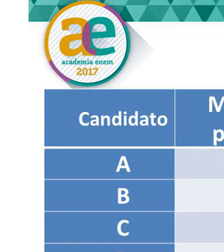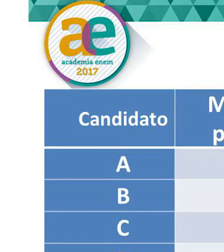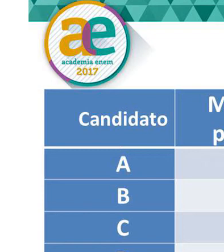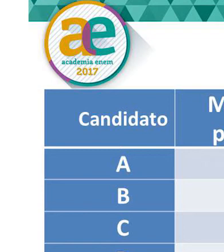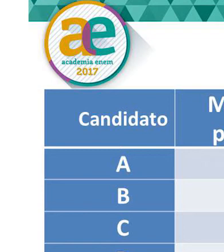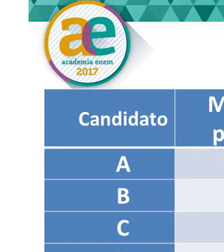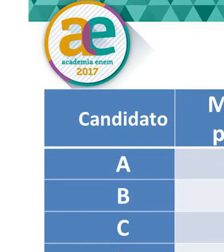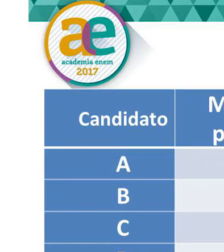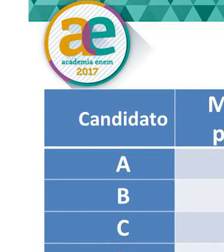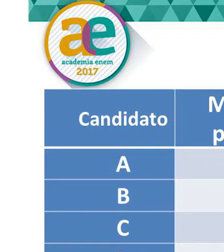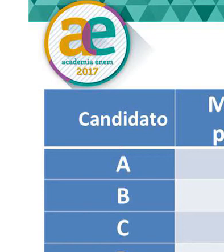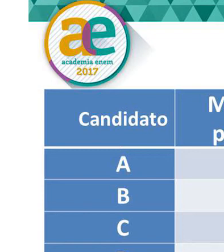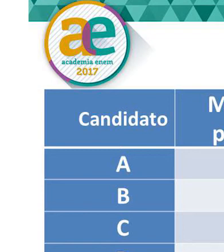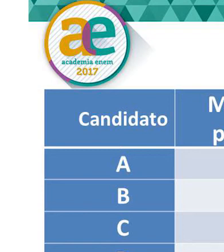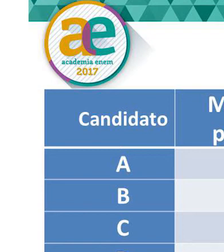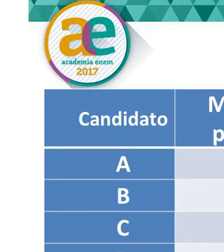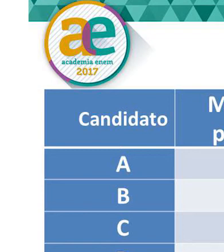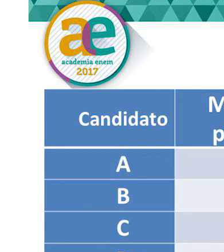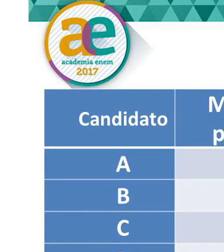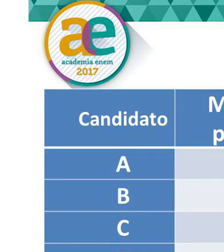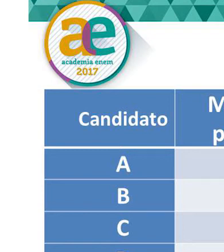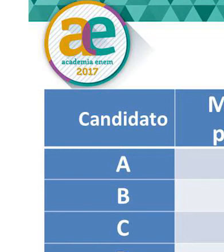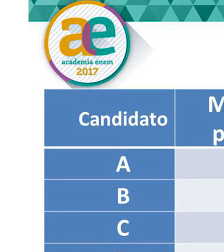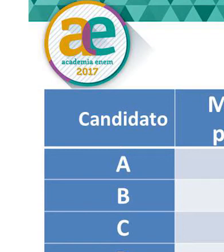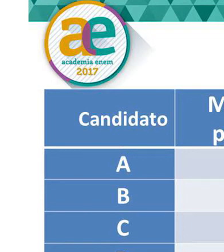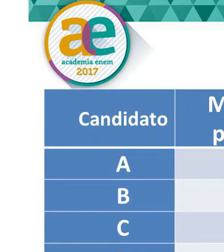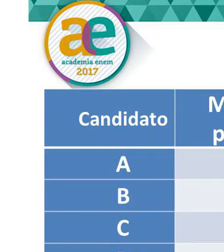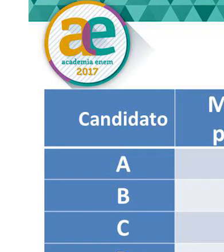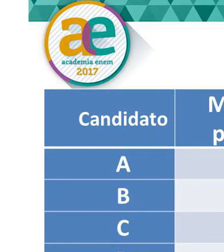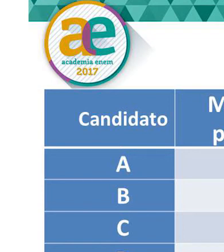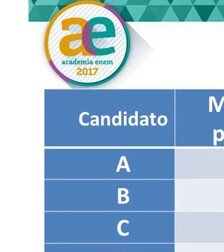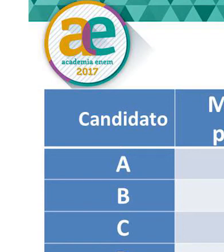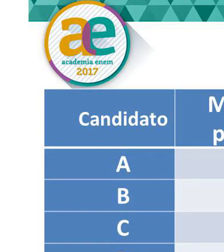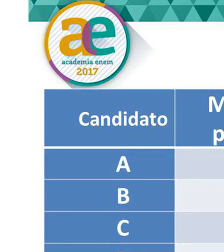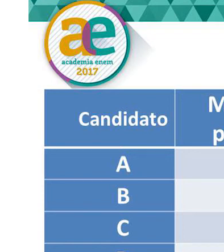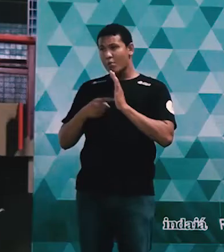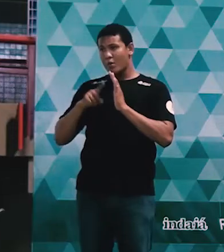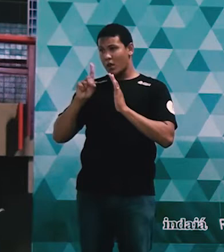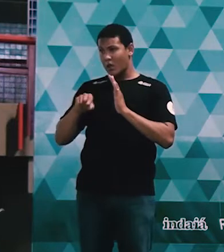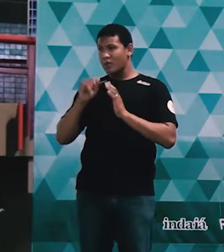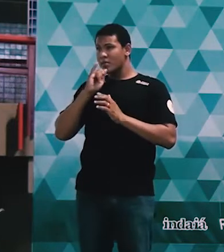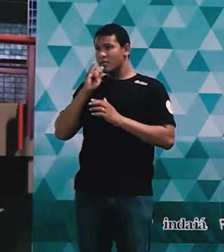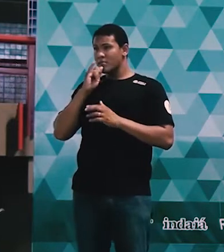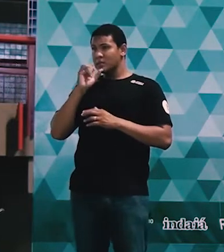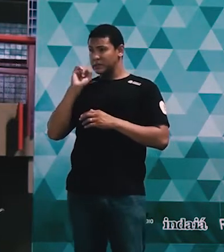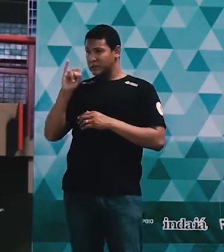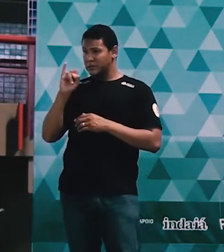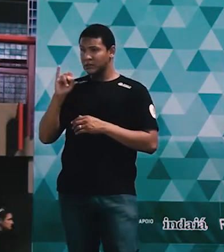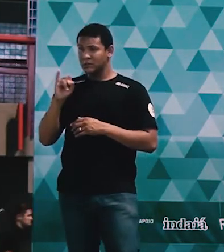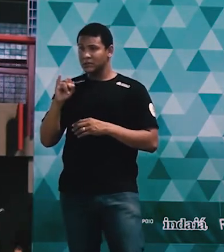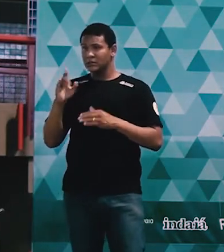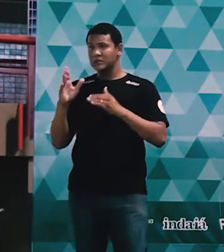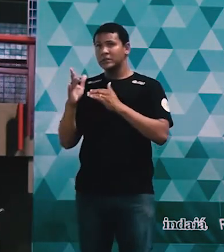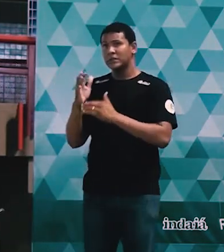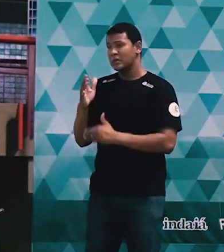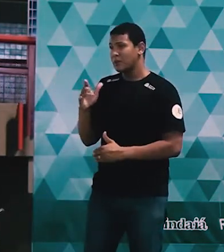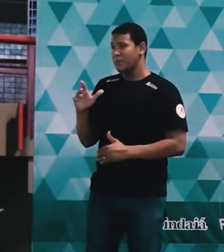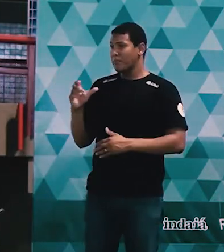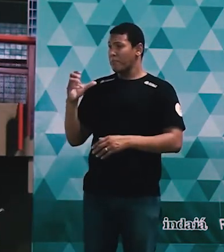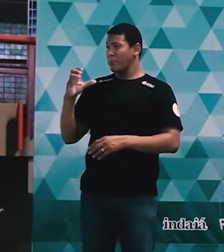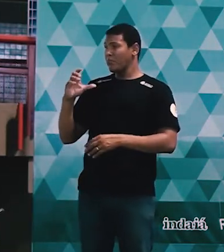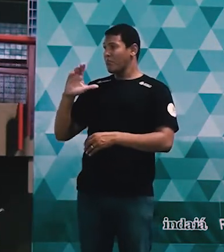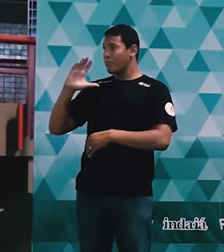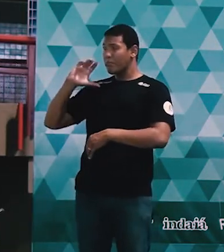ordem decrescente da pontuação final. Significa dizer o seguinte: quem tem maior pontuação é o melhor, quem